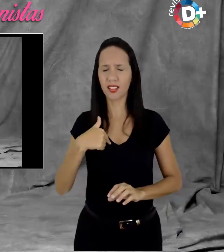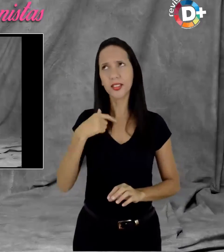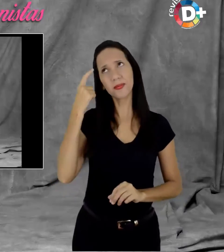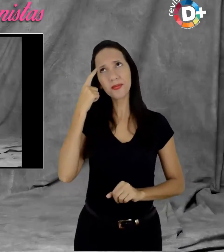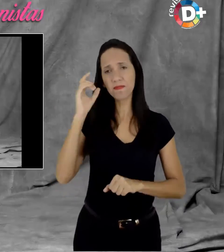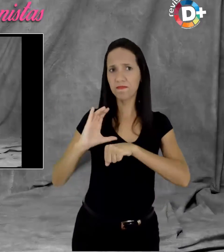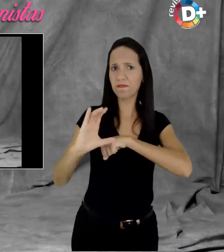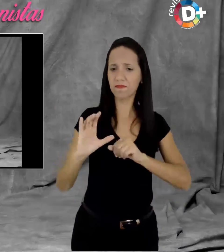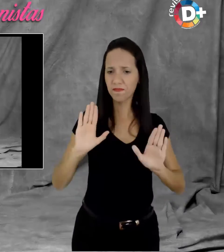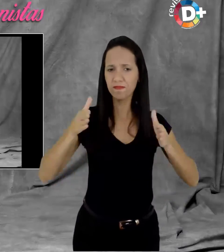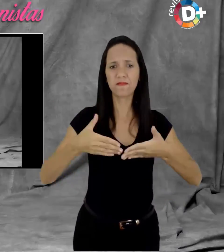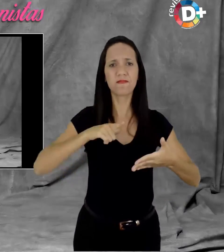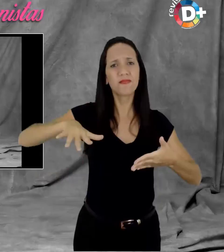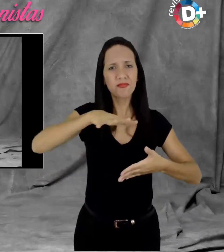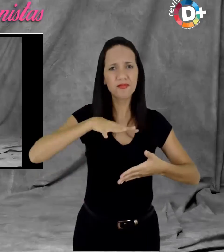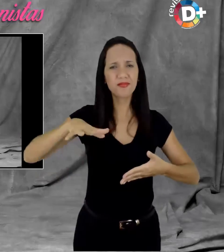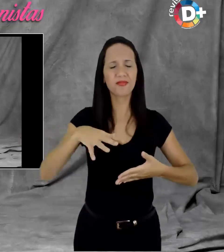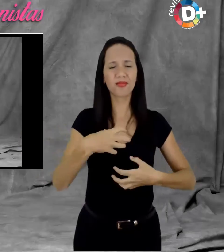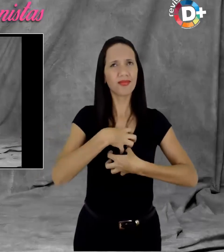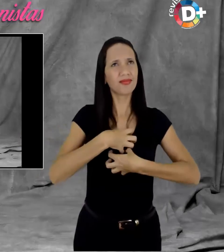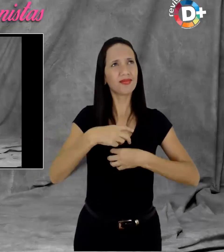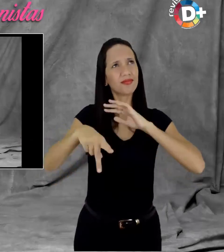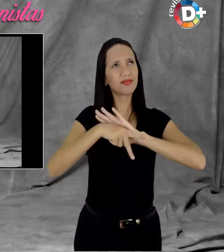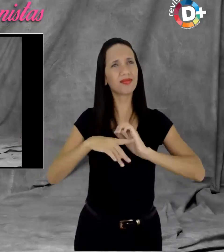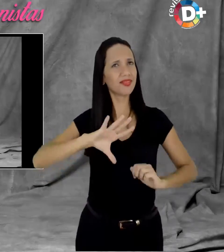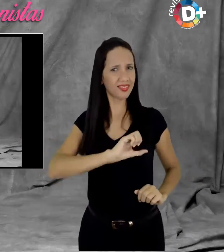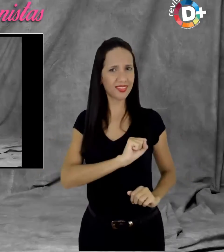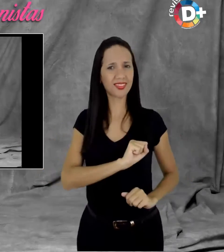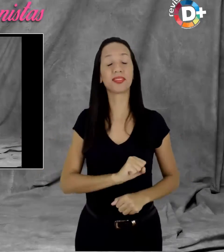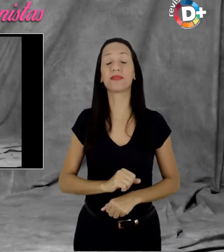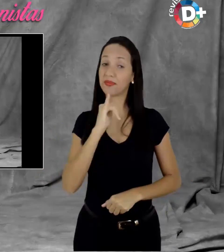combinava muito com a gente. Conta Adriana Posse Cabral.